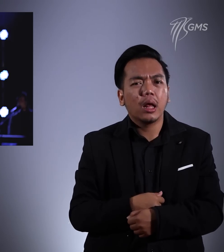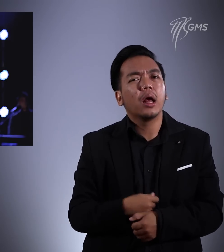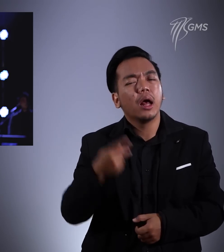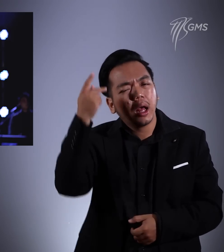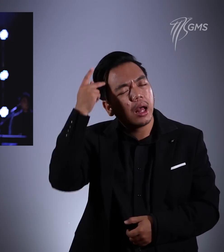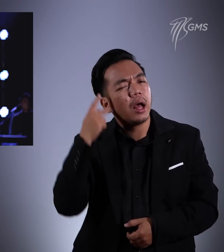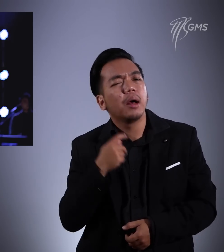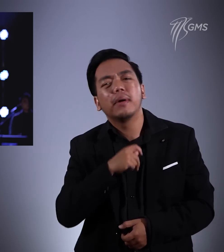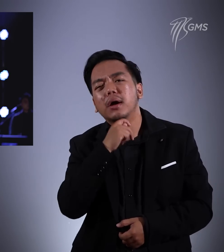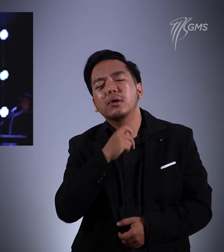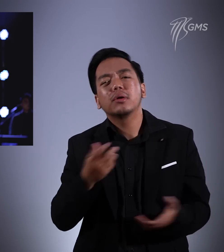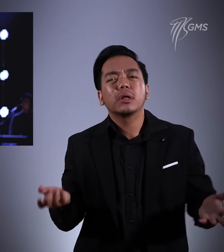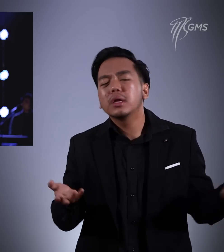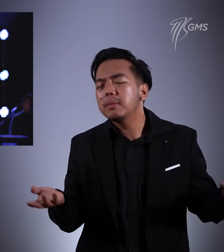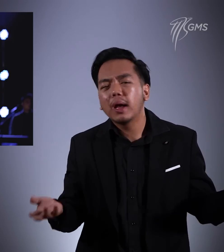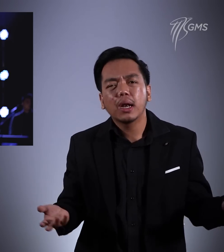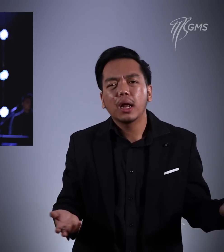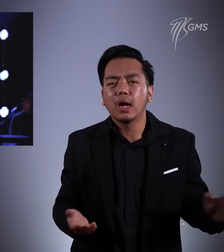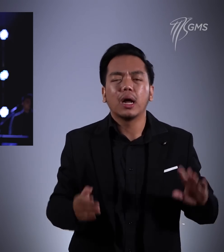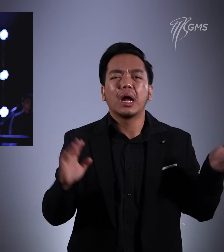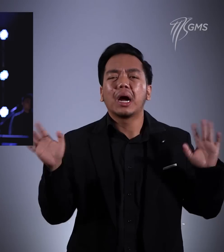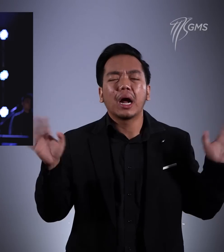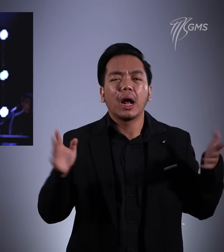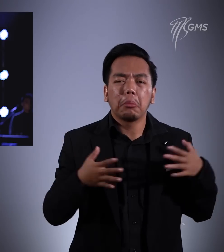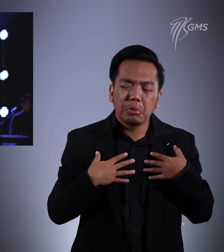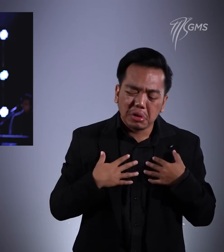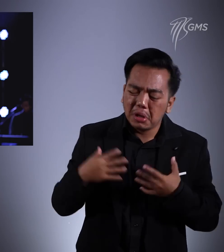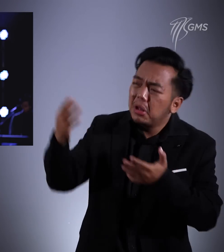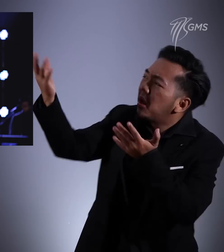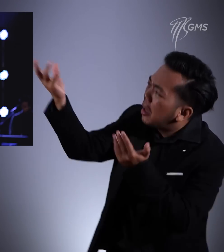harapan ya? Jikalau masa depan kita yang kita lihat itu hanyalah hukuman, gimana?